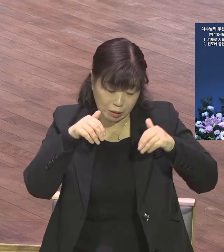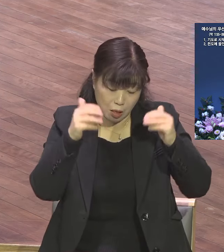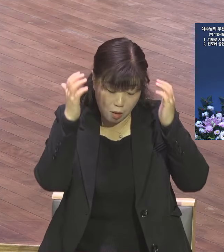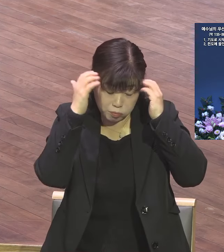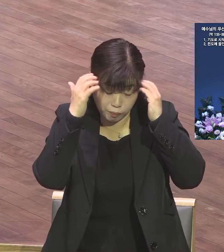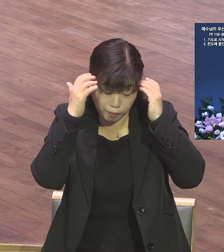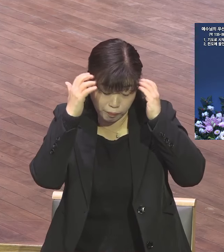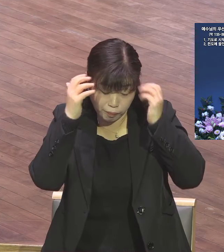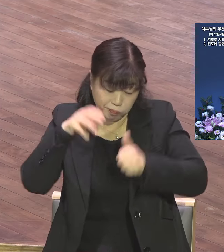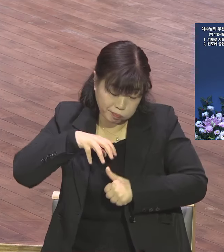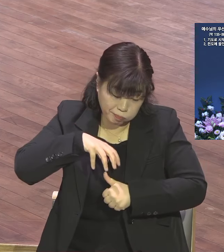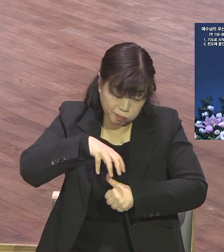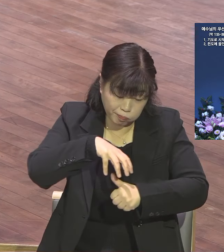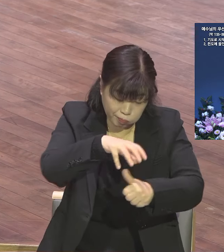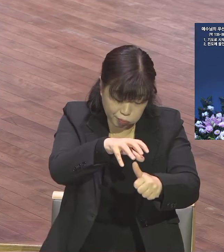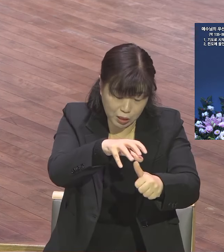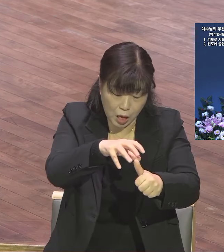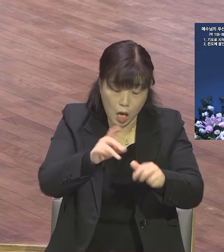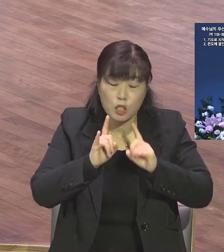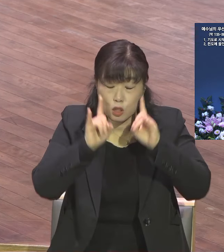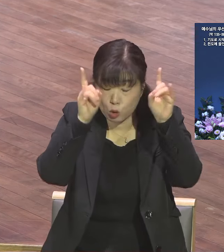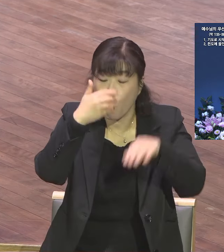근본 문제를